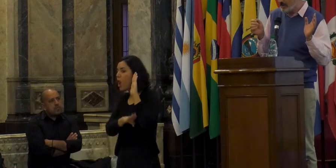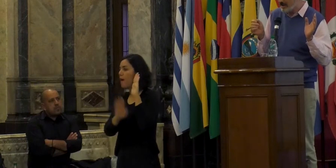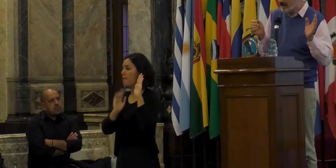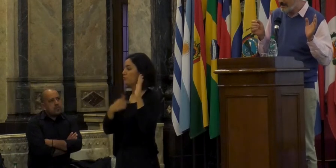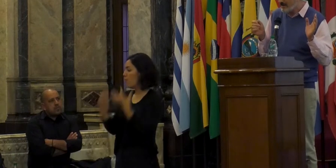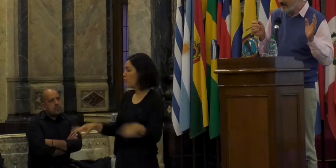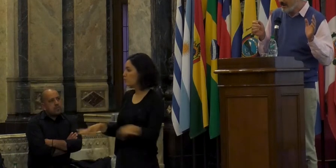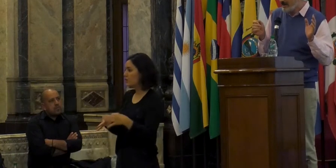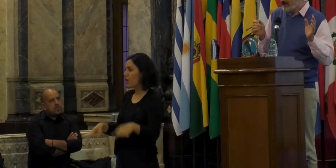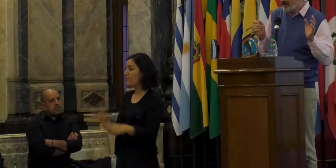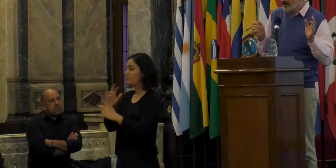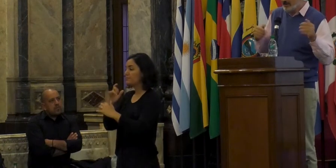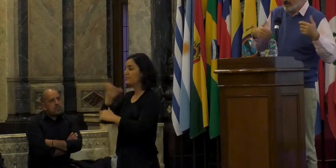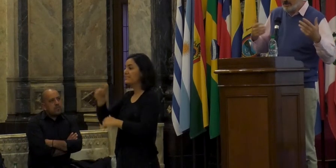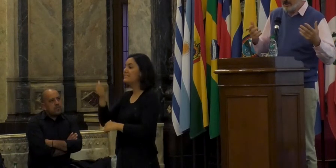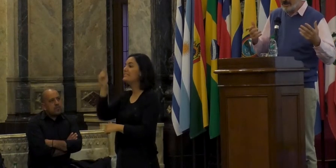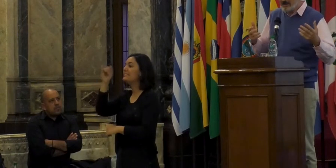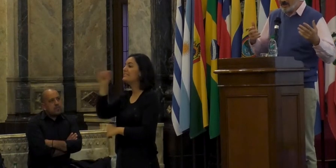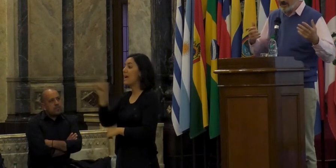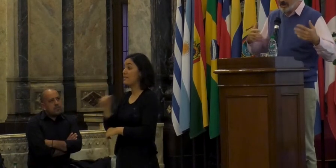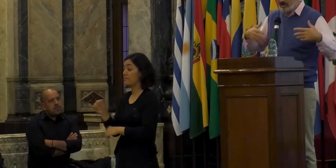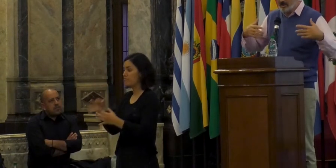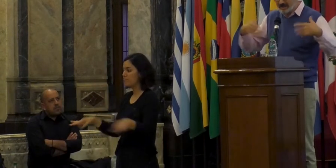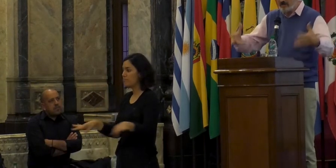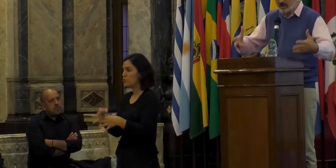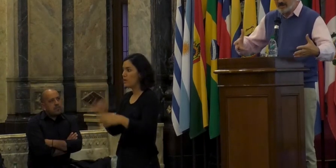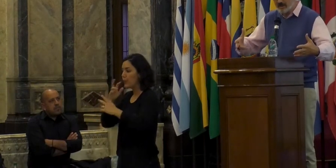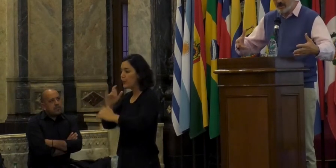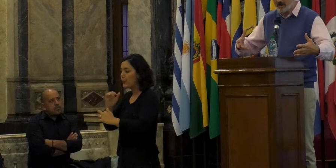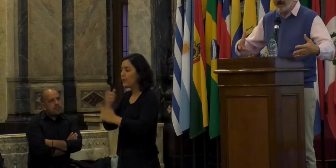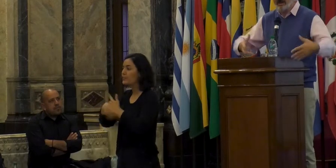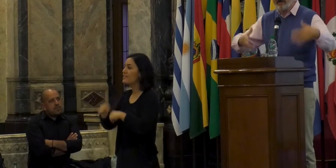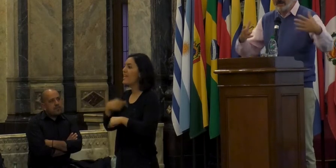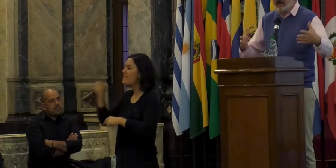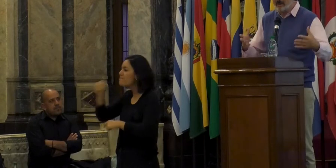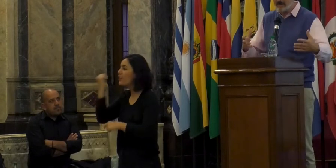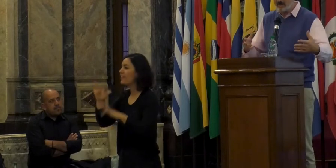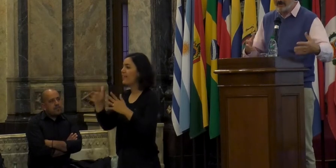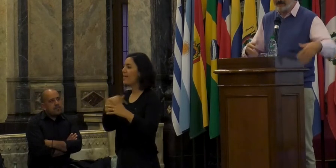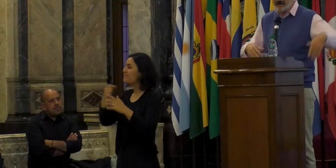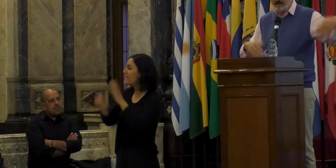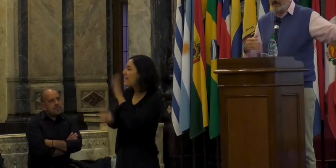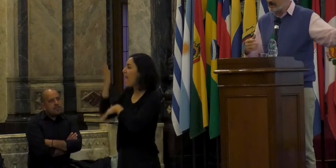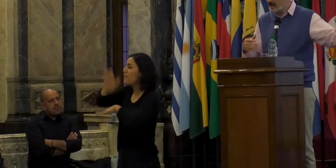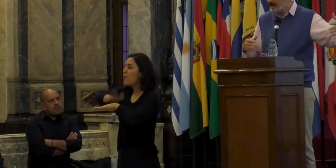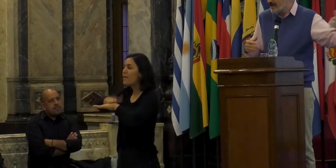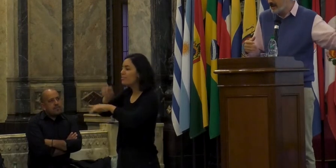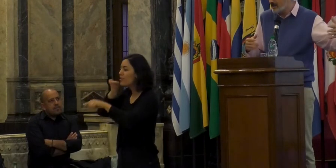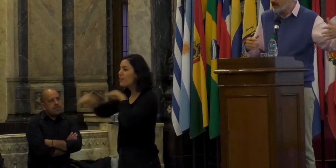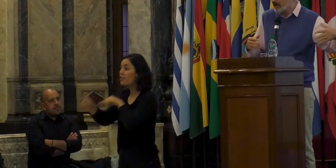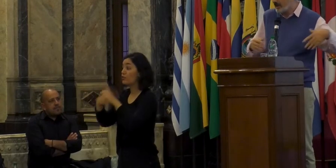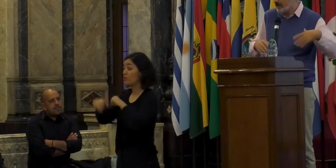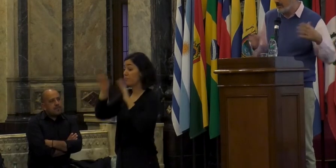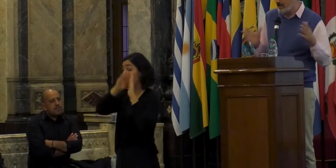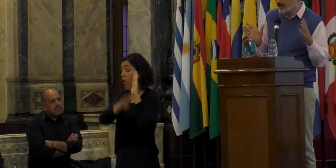soy músico de jazz. Entonces, los músicos de jazz sabemos que lo que importa es la improvisación. hace falta que la partitura esté, la vamos a ir